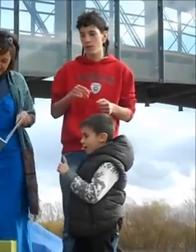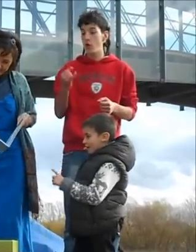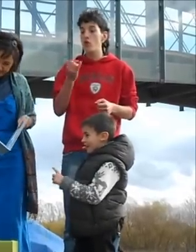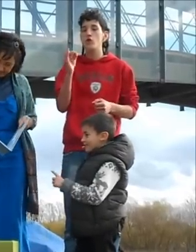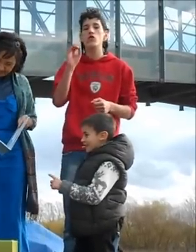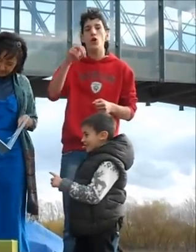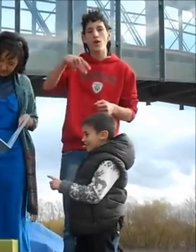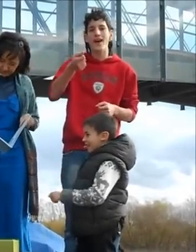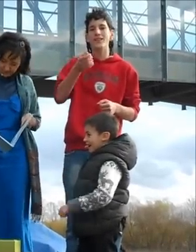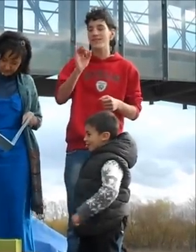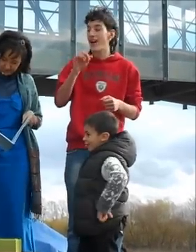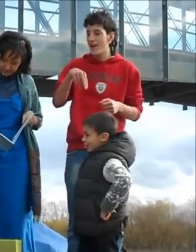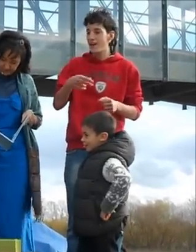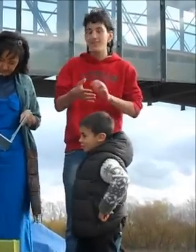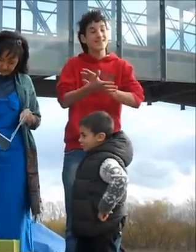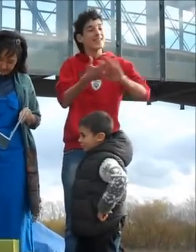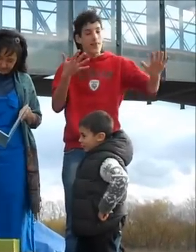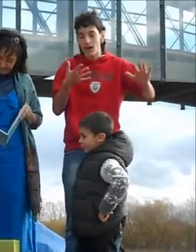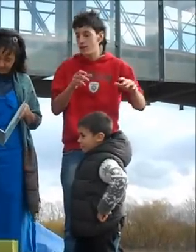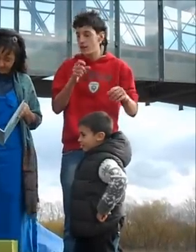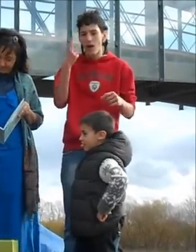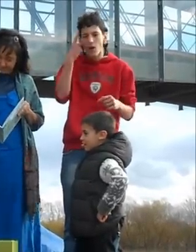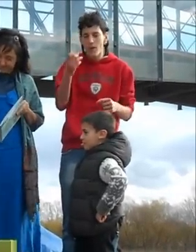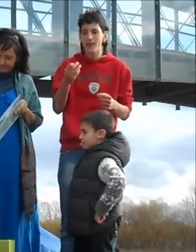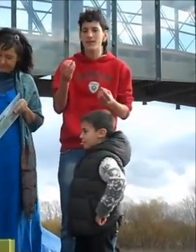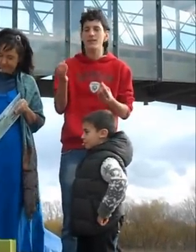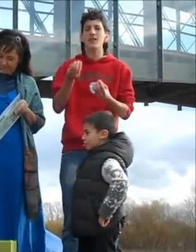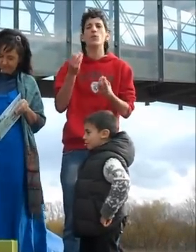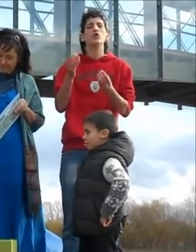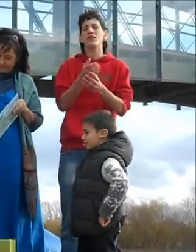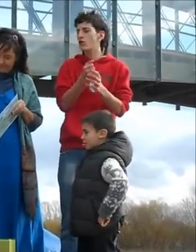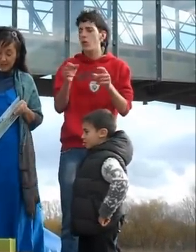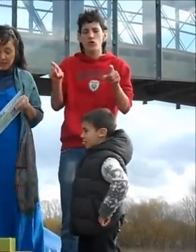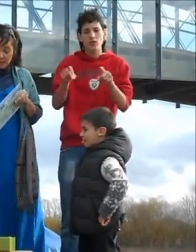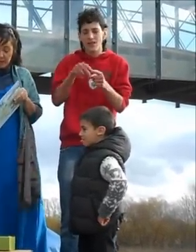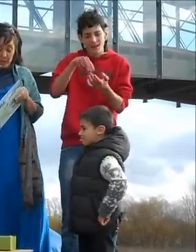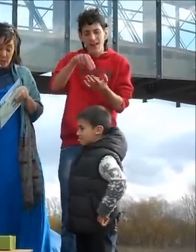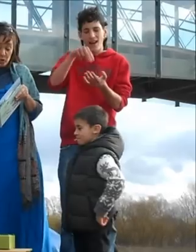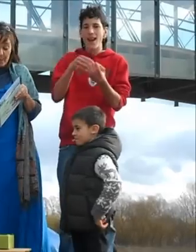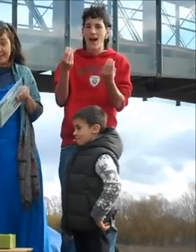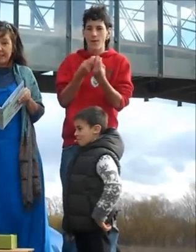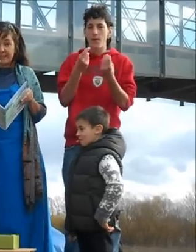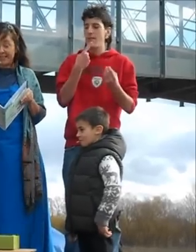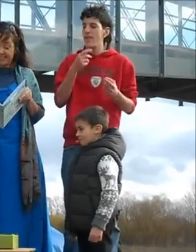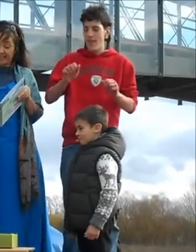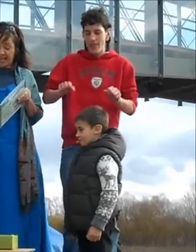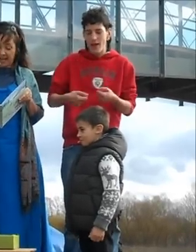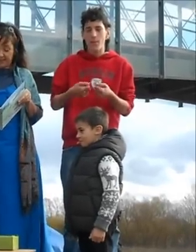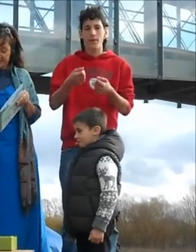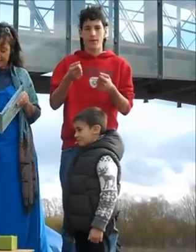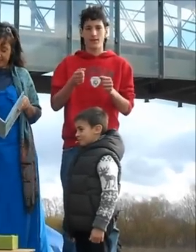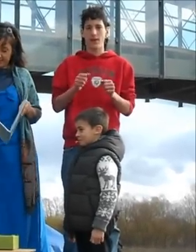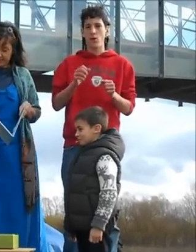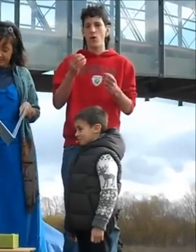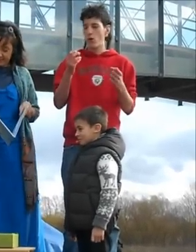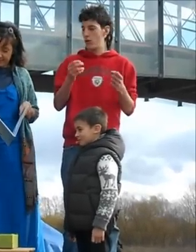Jonathan, aurrera zerri zara gogoratu denok batera eman behar dugula saltoa. Dio zapatari